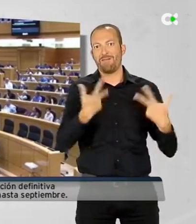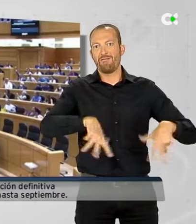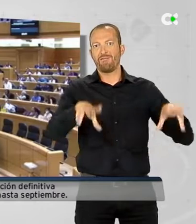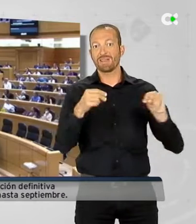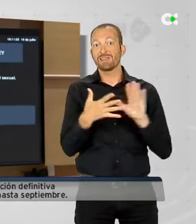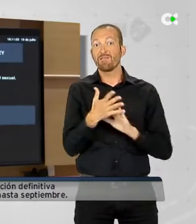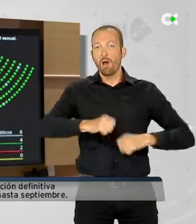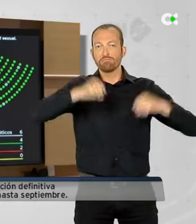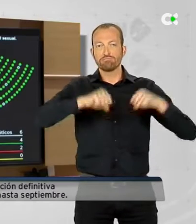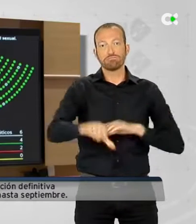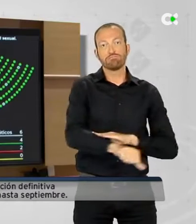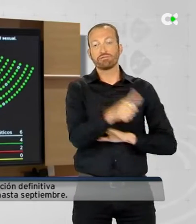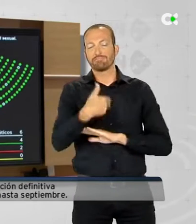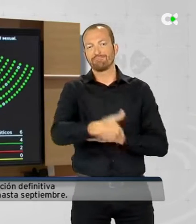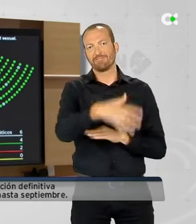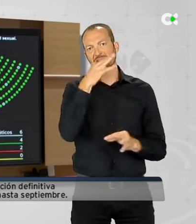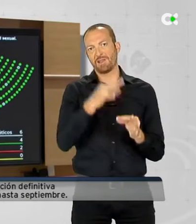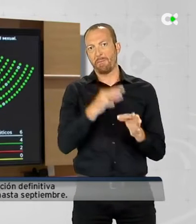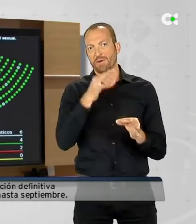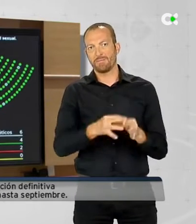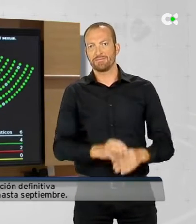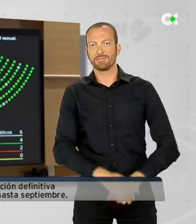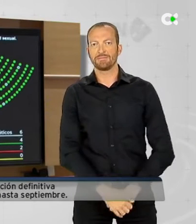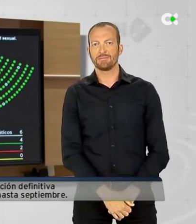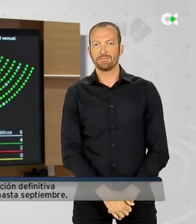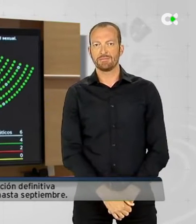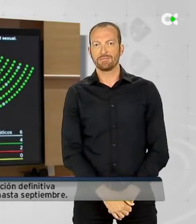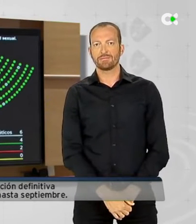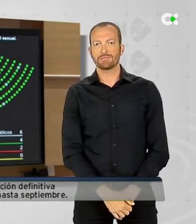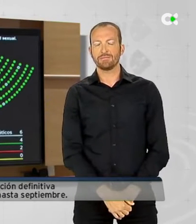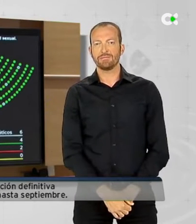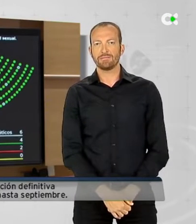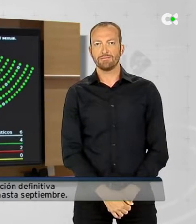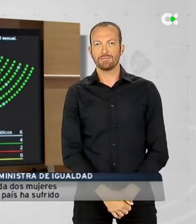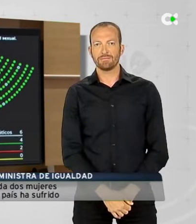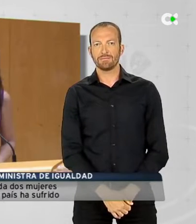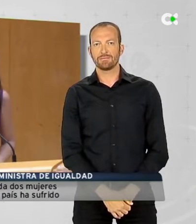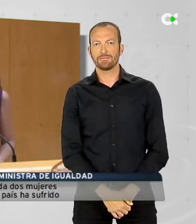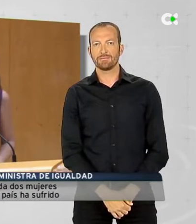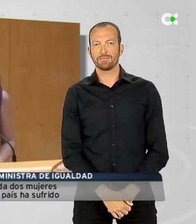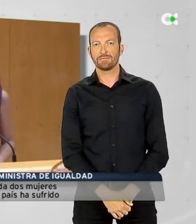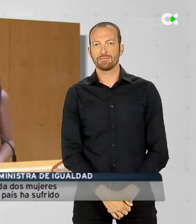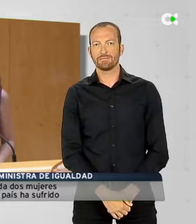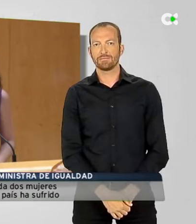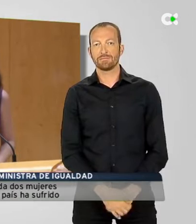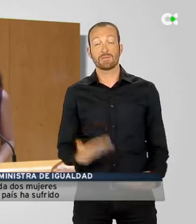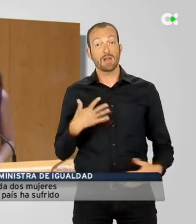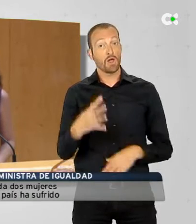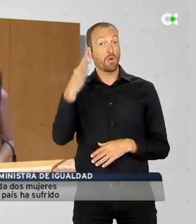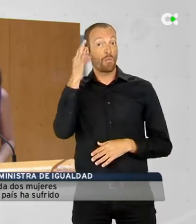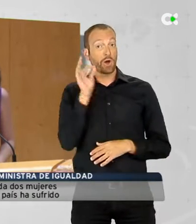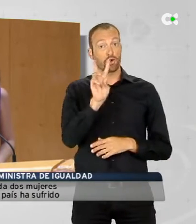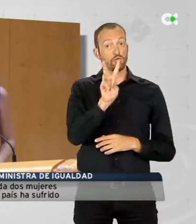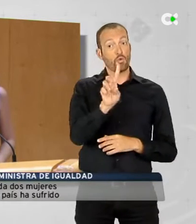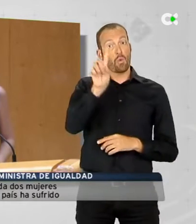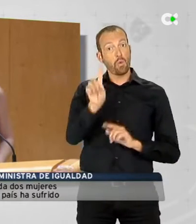aprobación definitiva no se prevé hasta septiembre. Emitidos, 259, sí, 151, no, 150. Una de cada dos mujeres en nuestro